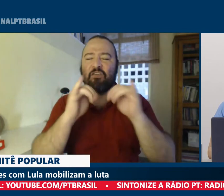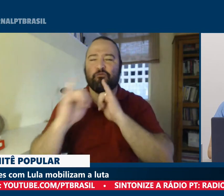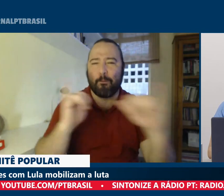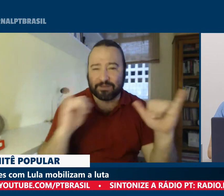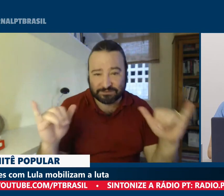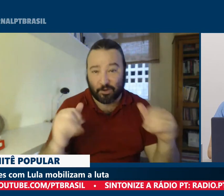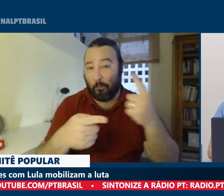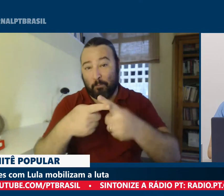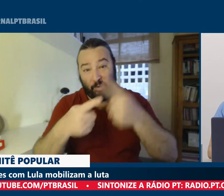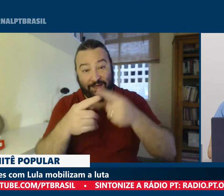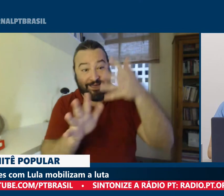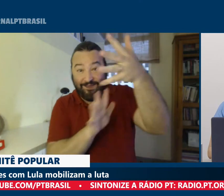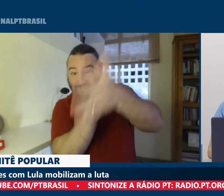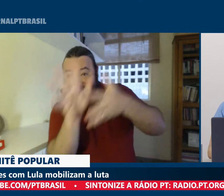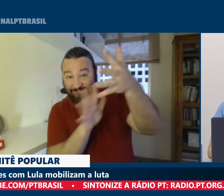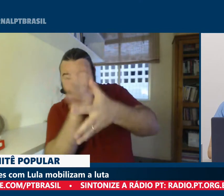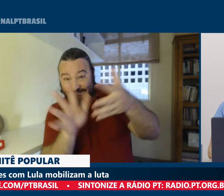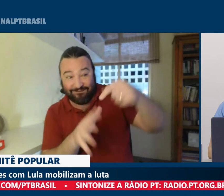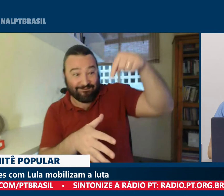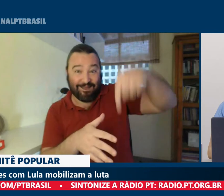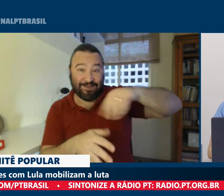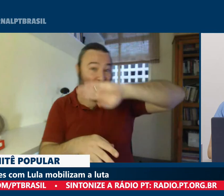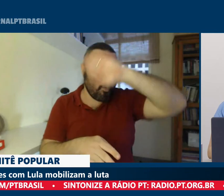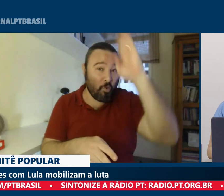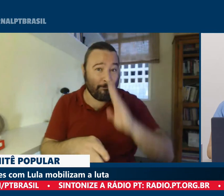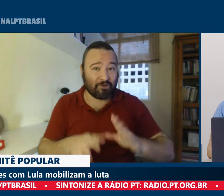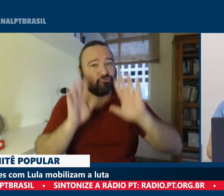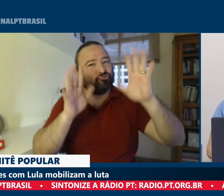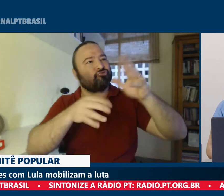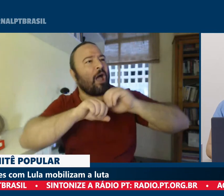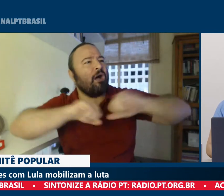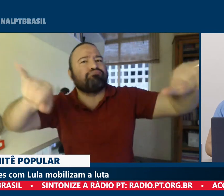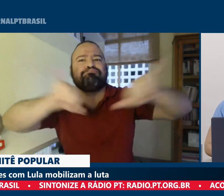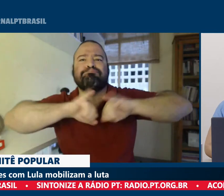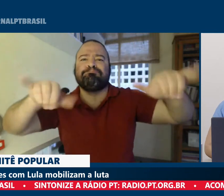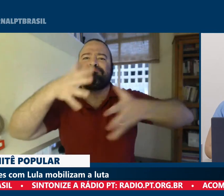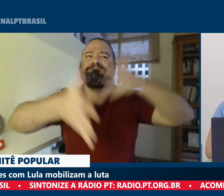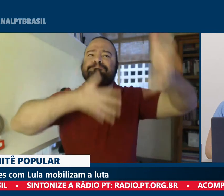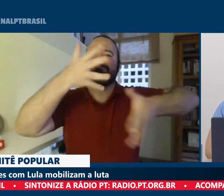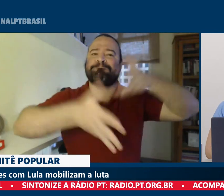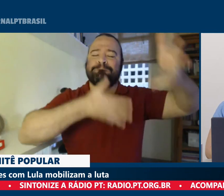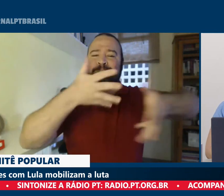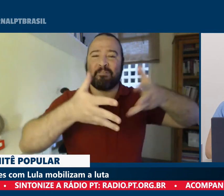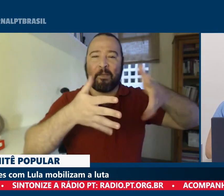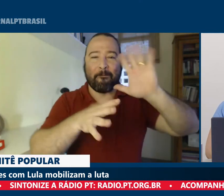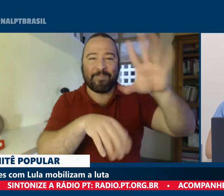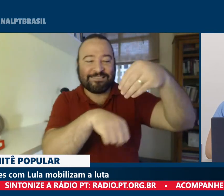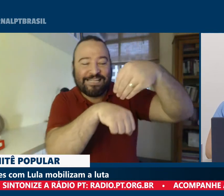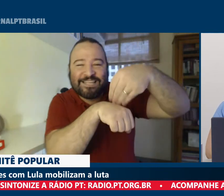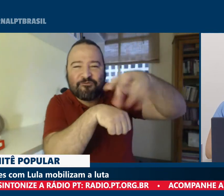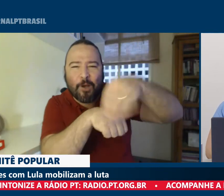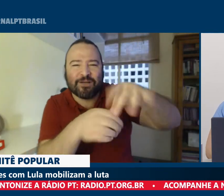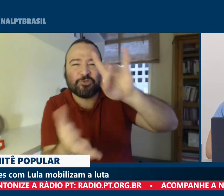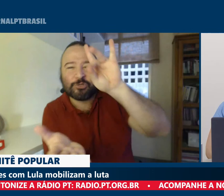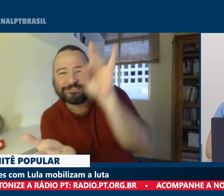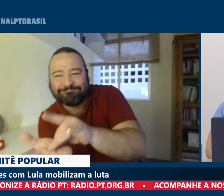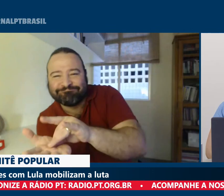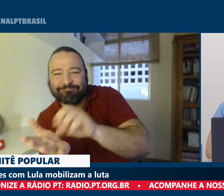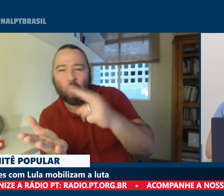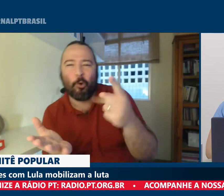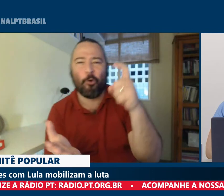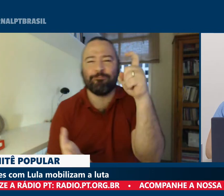comitê tem por objetivo a informação verdadeira por meio da língua de sinais para todo o Brasil,